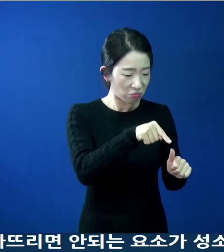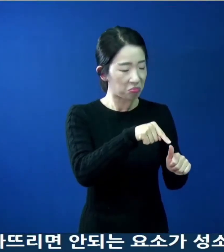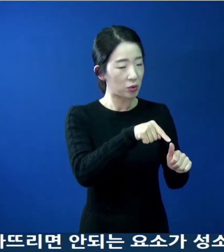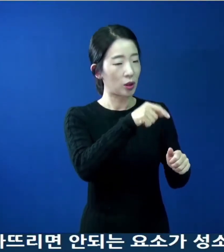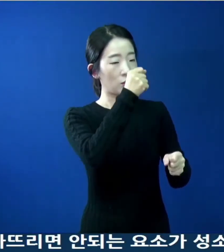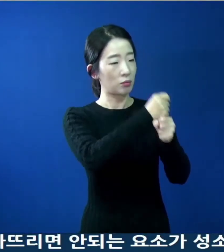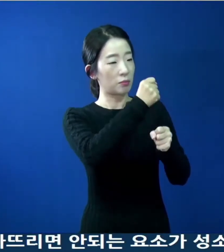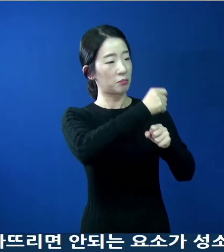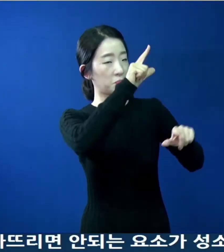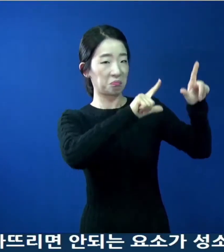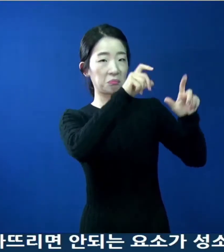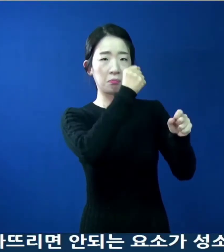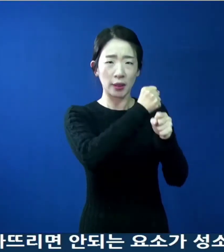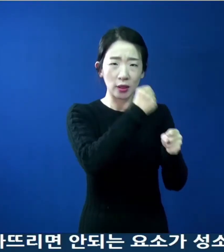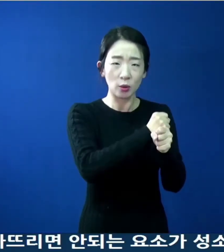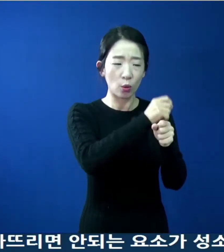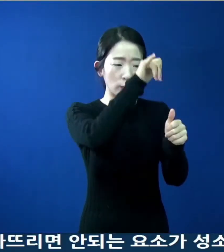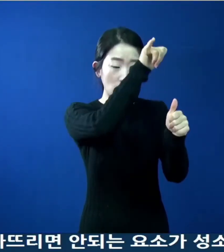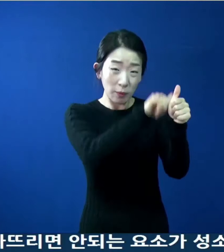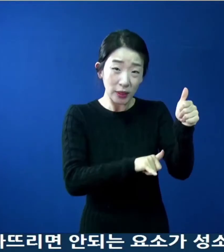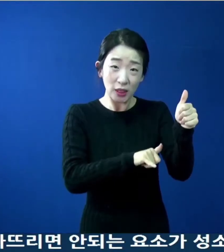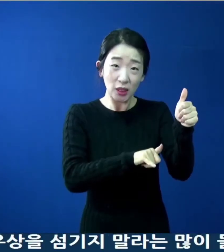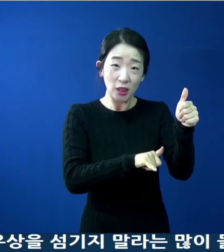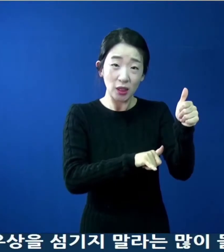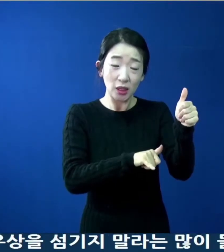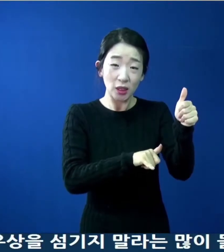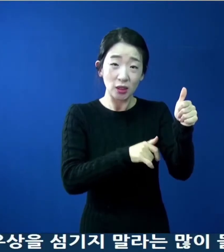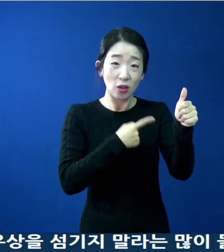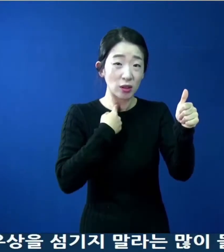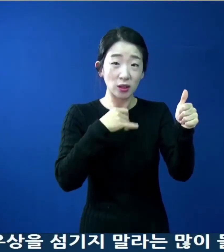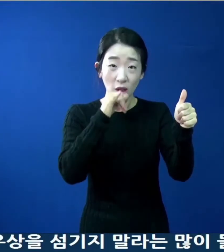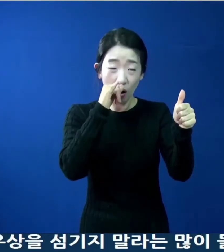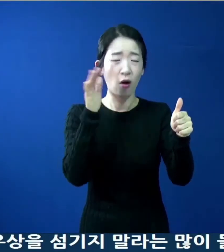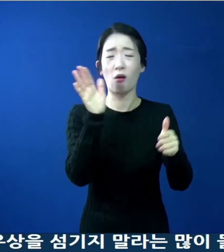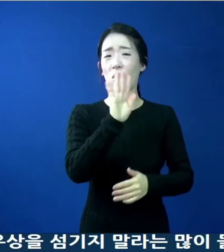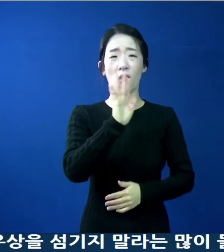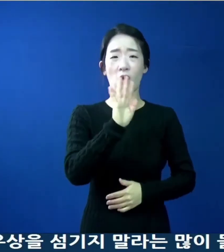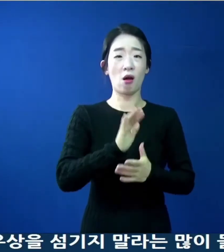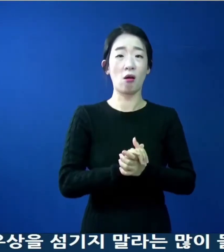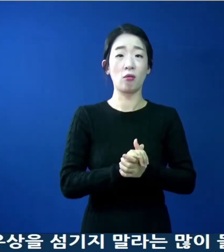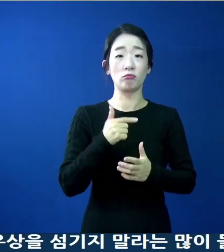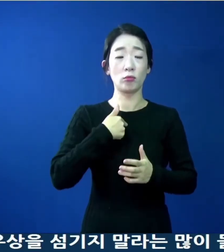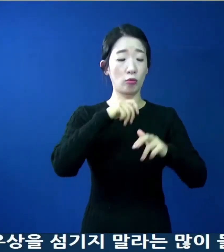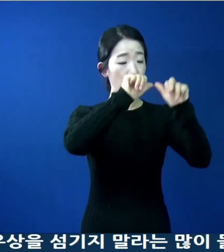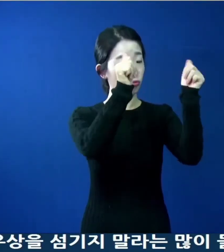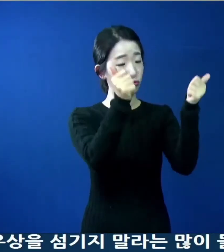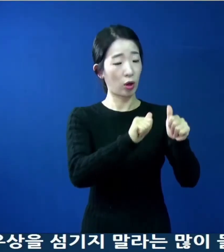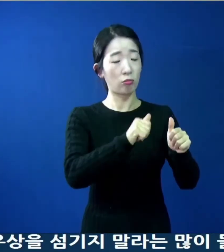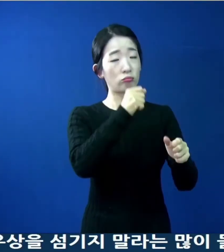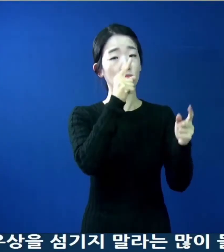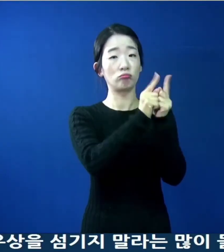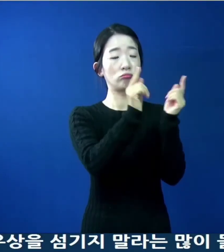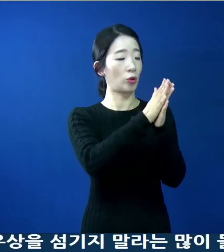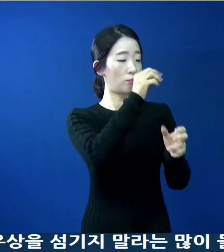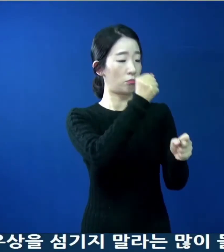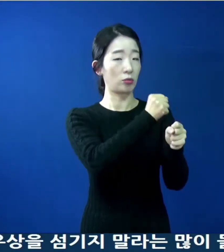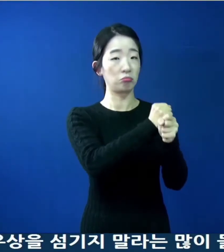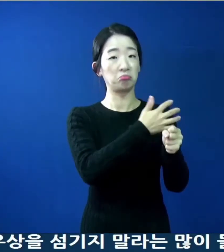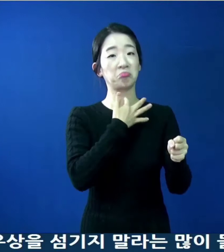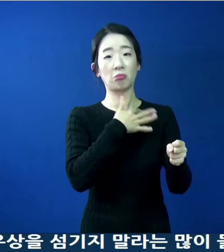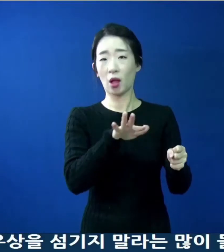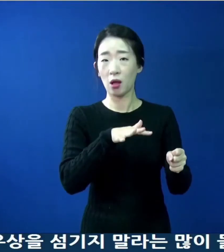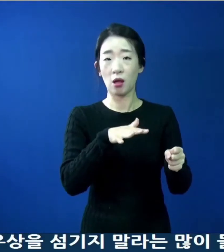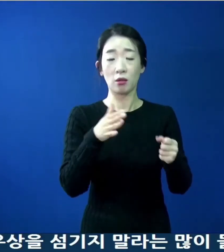그것을 섬기는 일은 하고 있지 않기 때문입니다. 그래서 나는 우상을 섬기지 않는다고 생각할 수